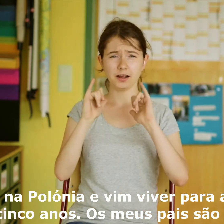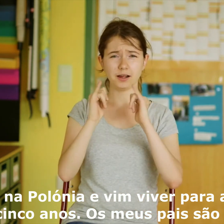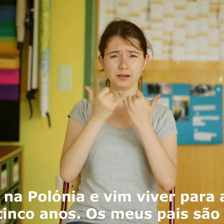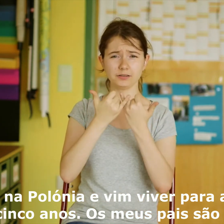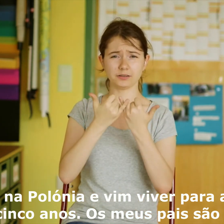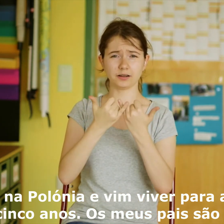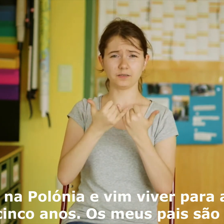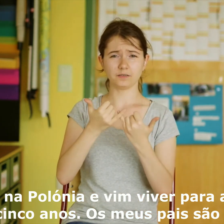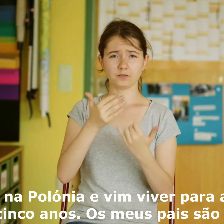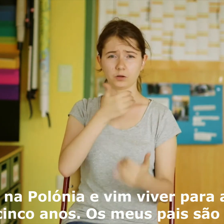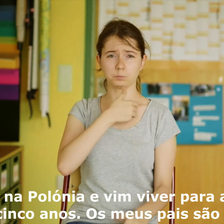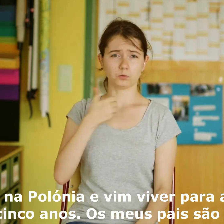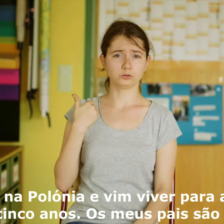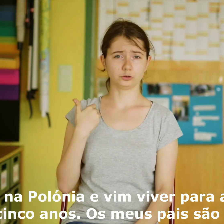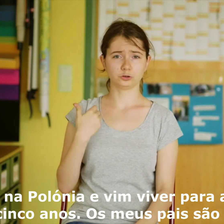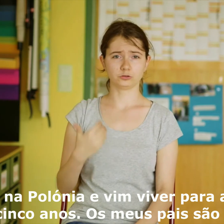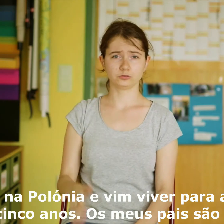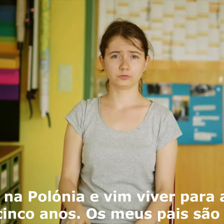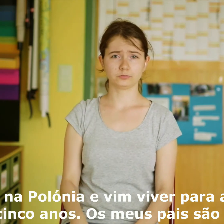Os meus pais são polacos.